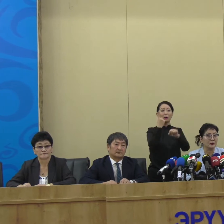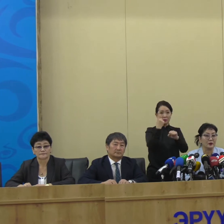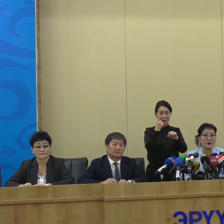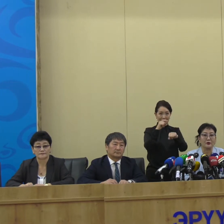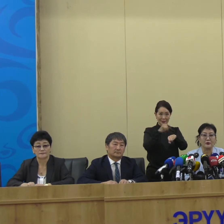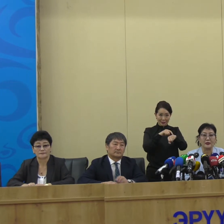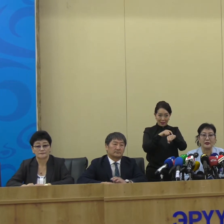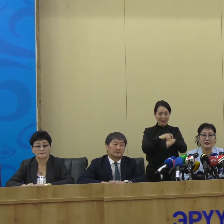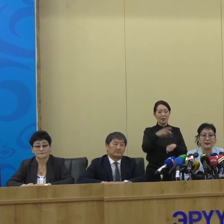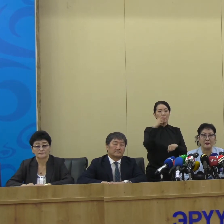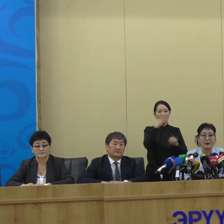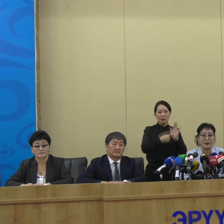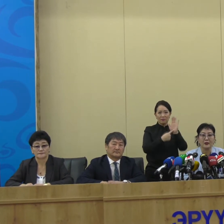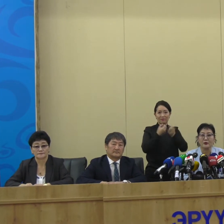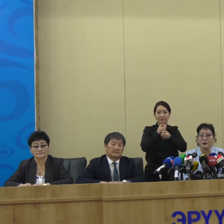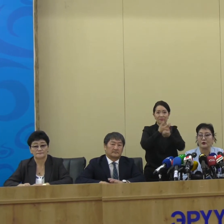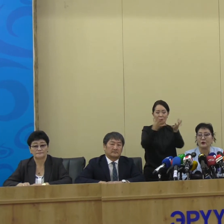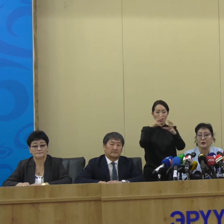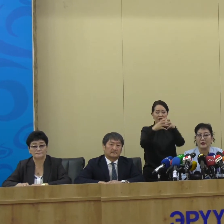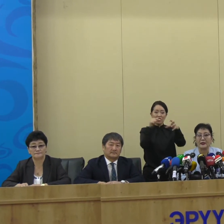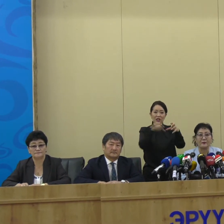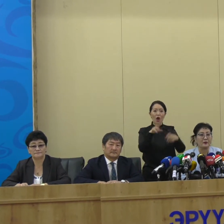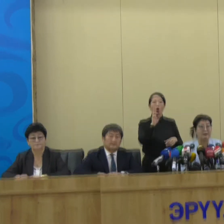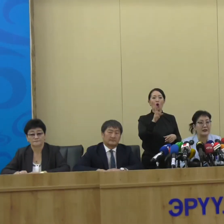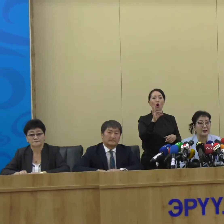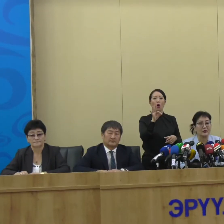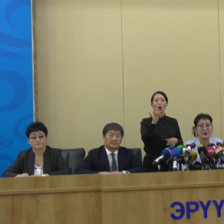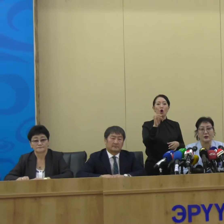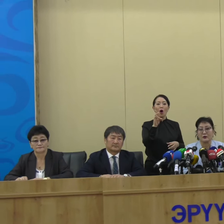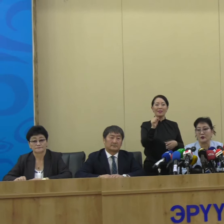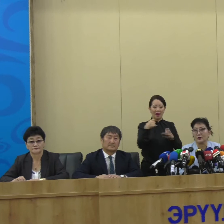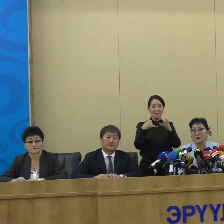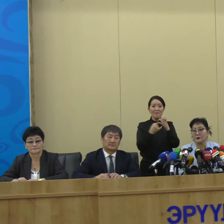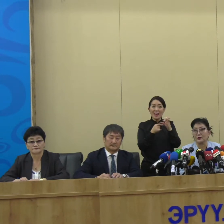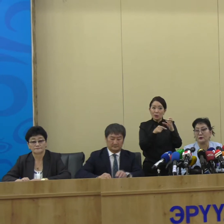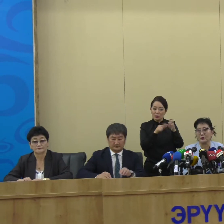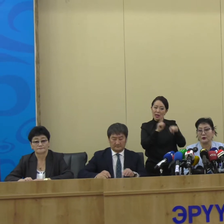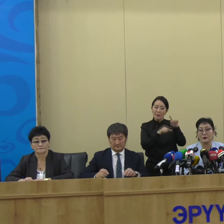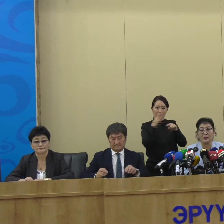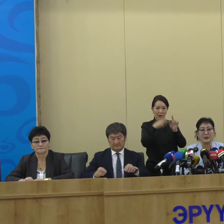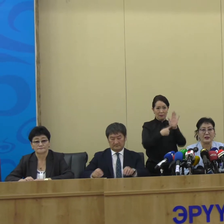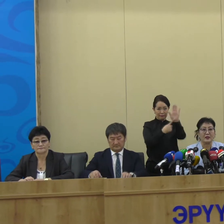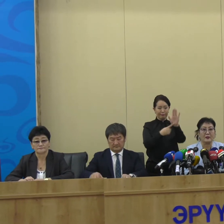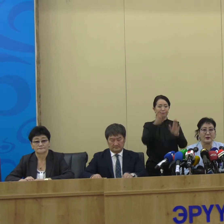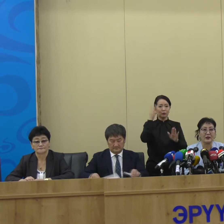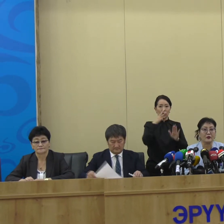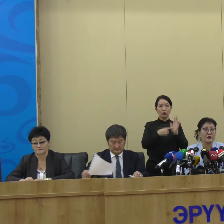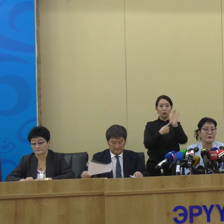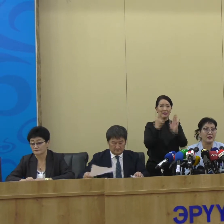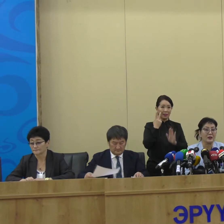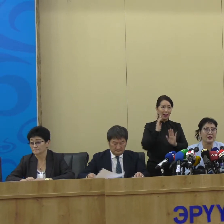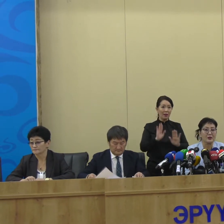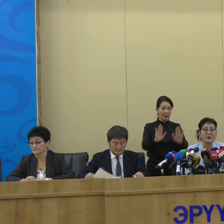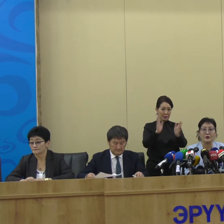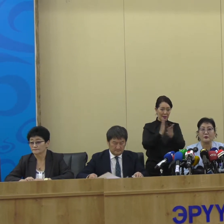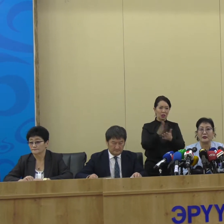бүхэнд бол коронавирусын дэлхий дахины байдал ер нь одоо байдал ямар байгаа талаарх тодорхой мэдээллүүдийг өдөр болгон хүргэж байгаа. За ямар нэгэн одоо